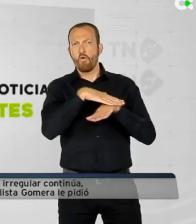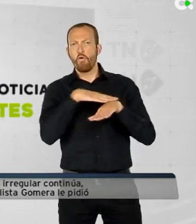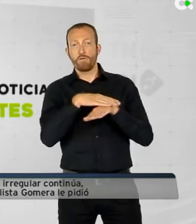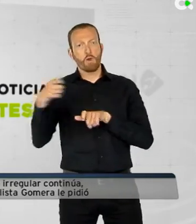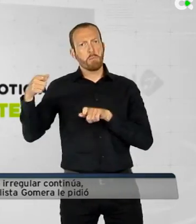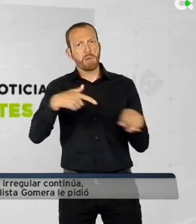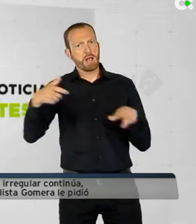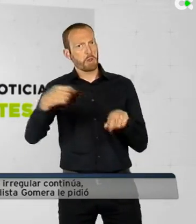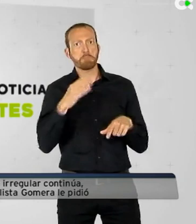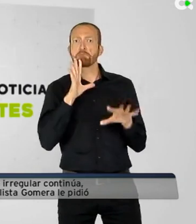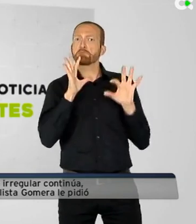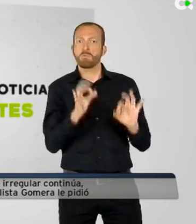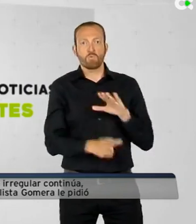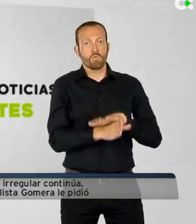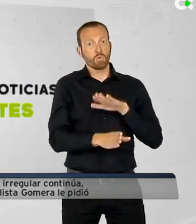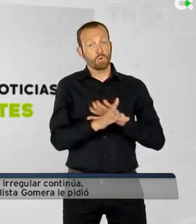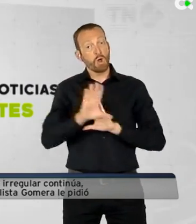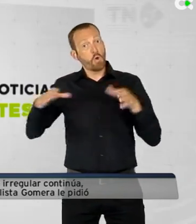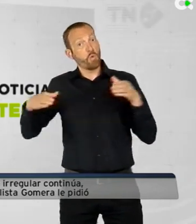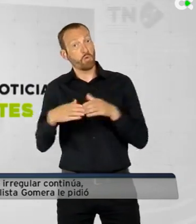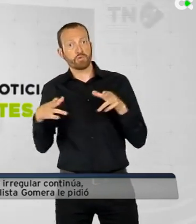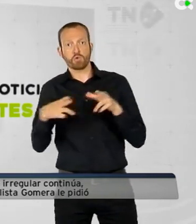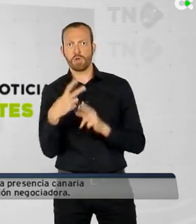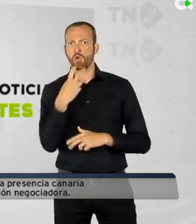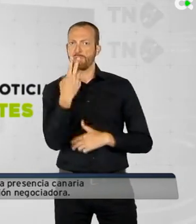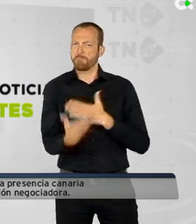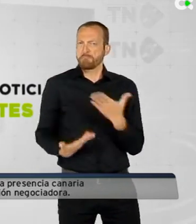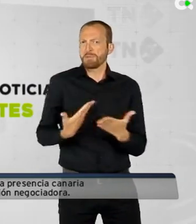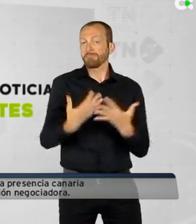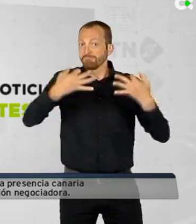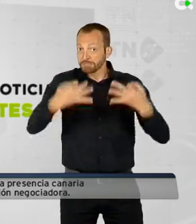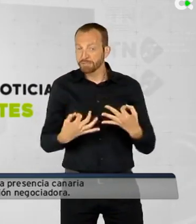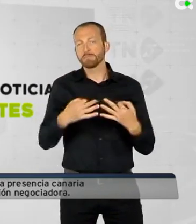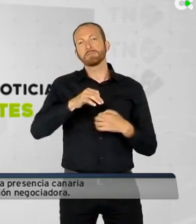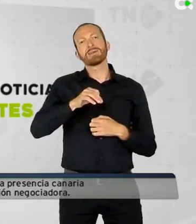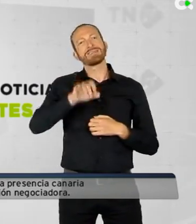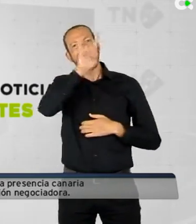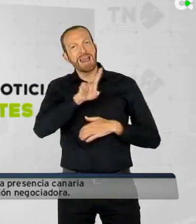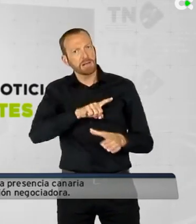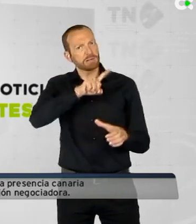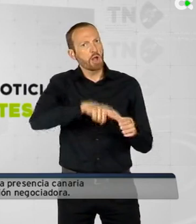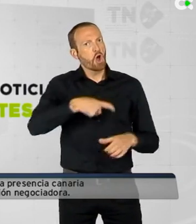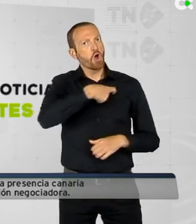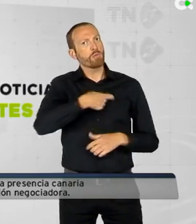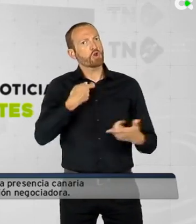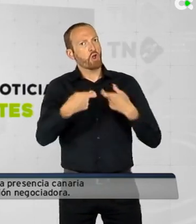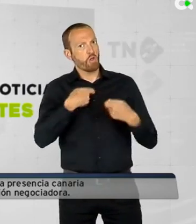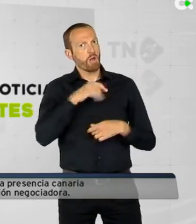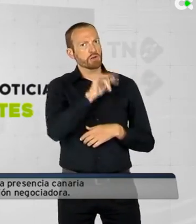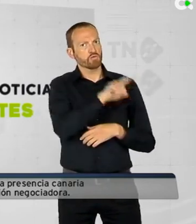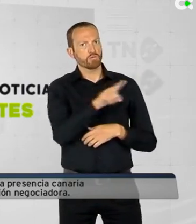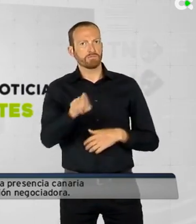migración irregular continúe. Agrupación Socialista Gomera le pidió que confirmara la presencia canaria en esta comisión